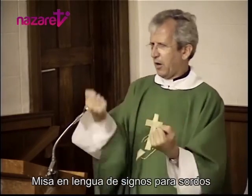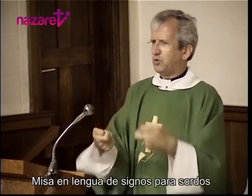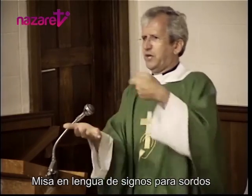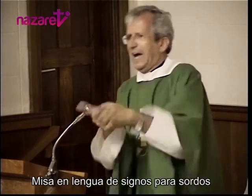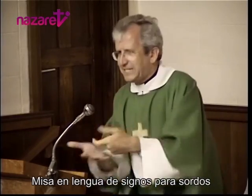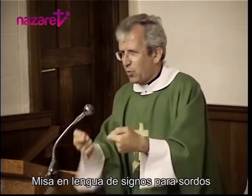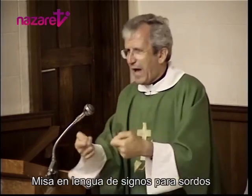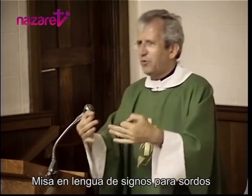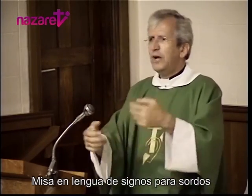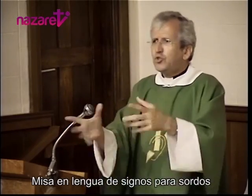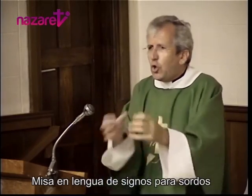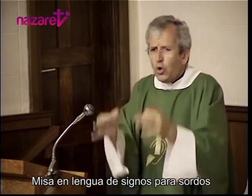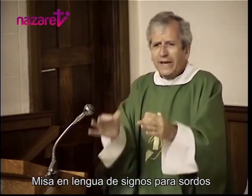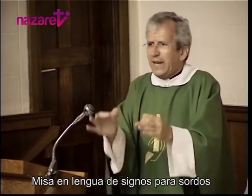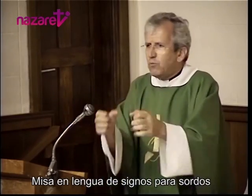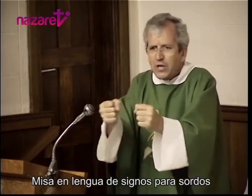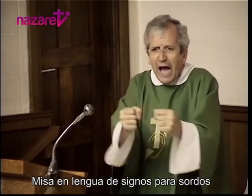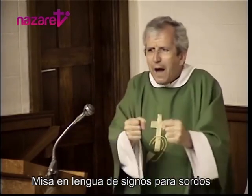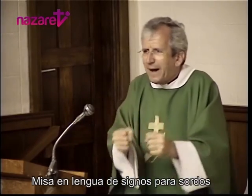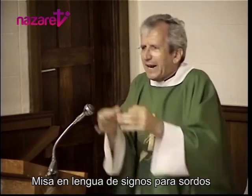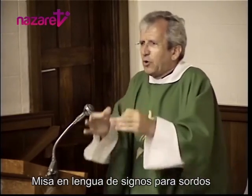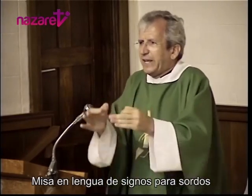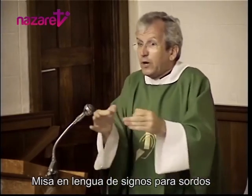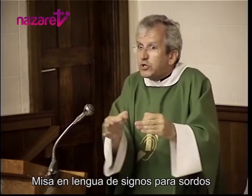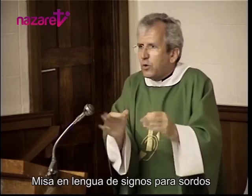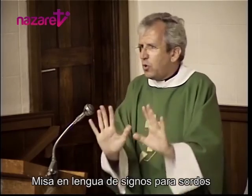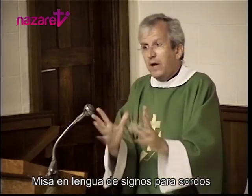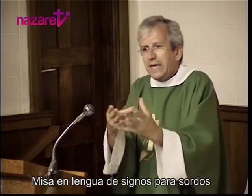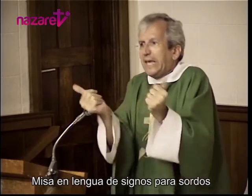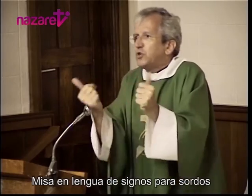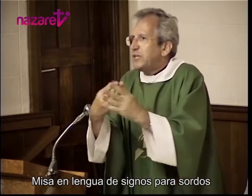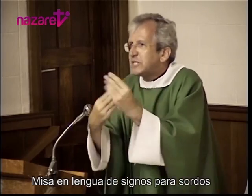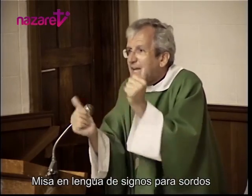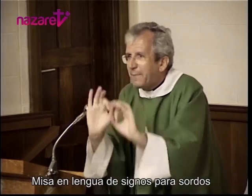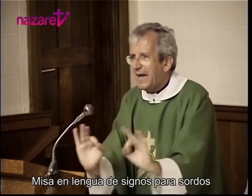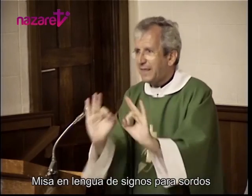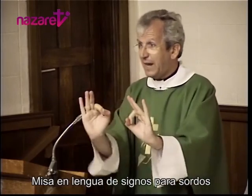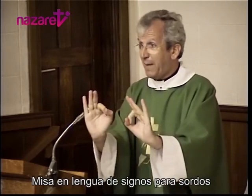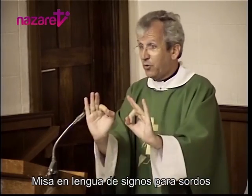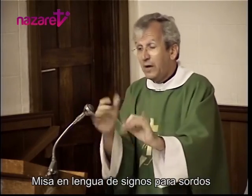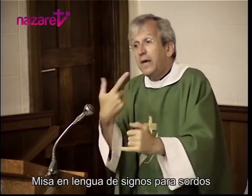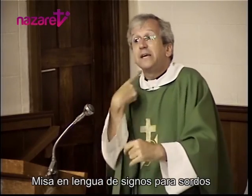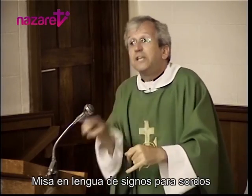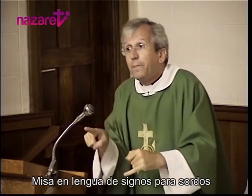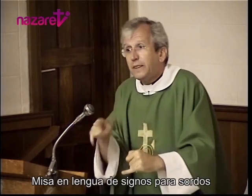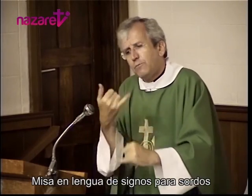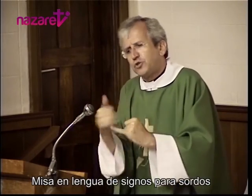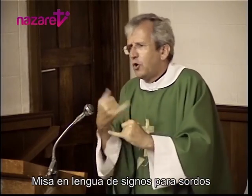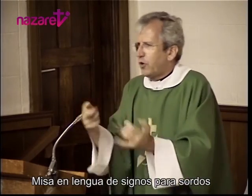coche, asegurado. Todo queremos amarrarlo y tenerlo seguro y que no se nos escape nada de la mano. Que si lo perdemos, lo